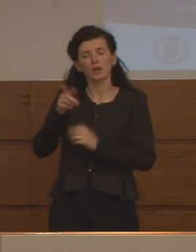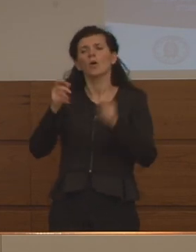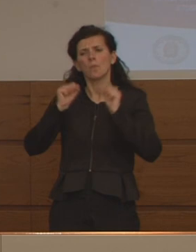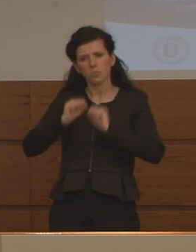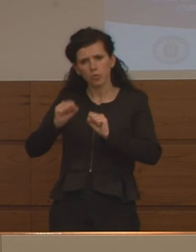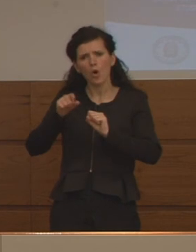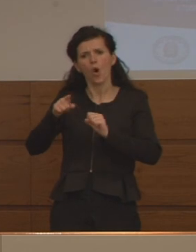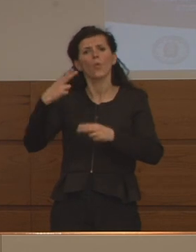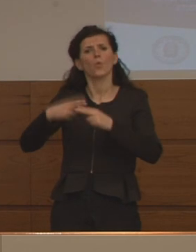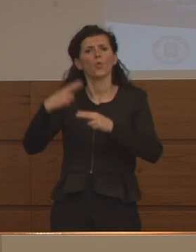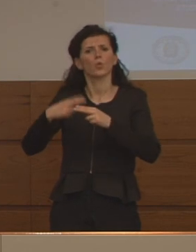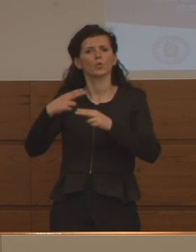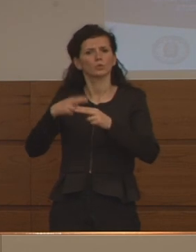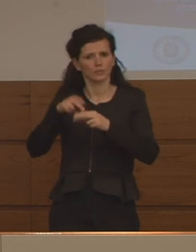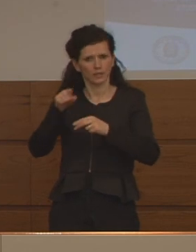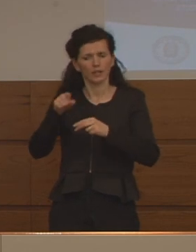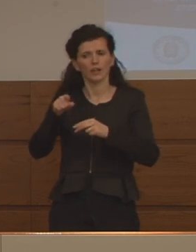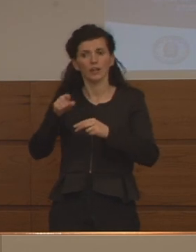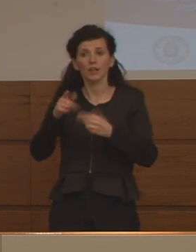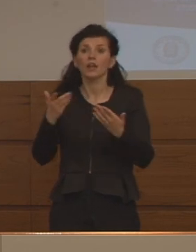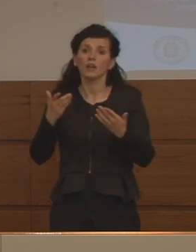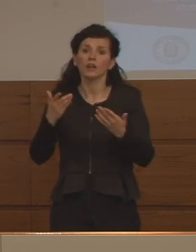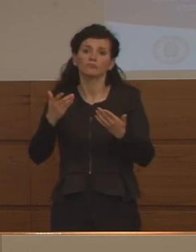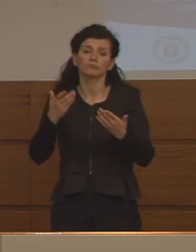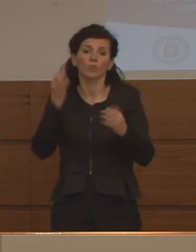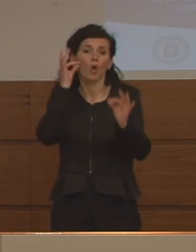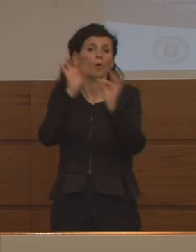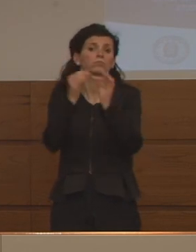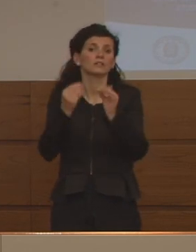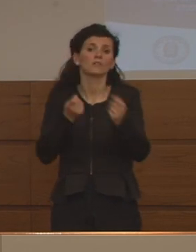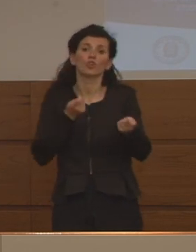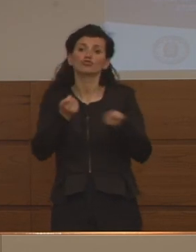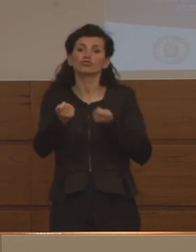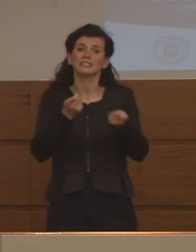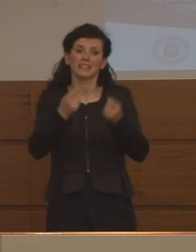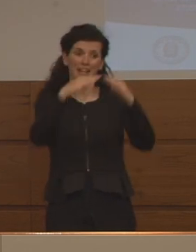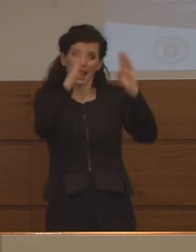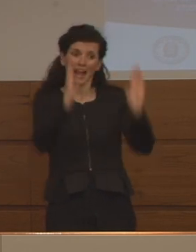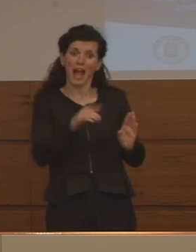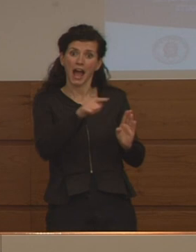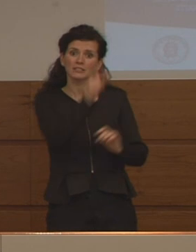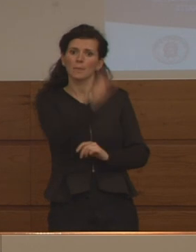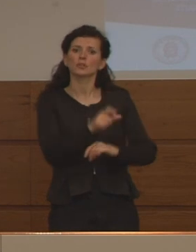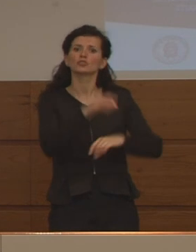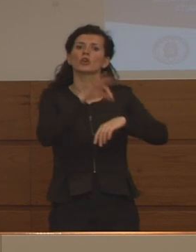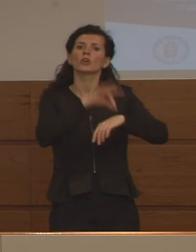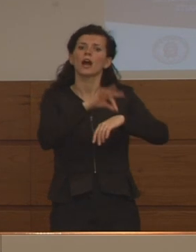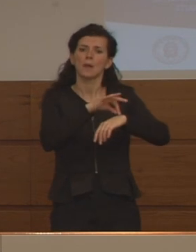per una miglior gestione domiciliare dei soggetti infettati